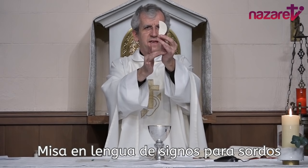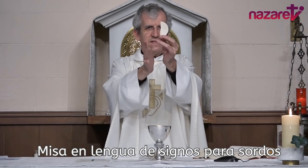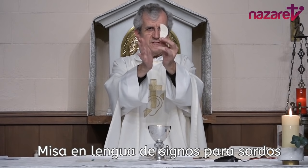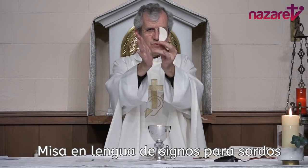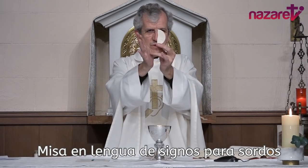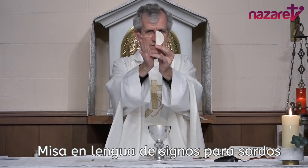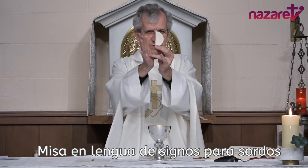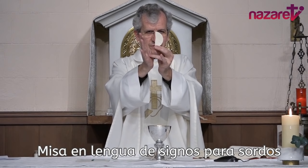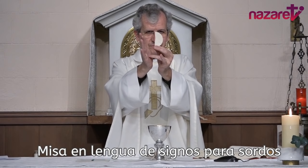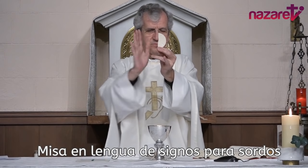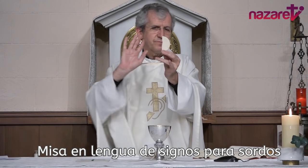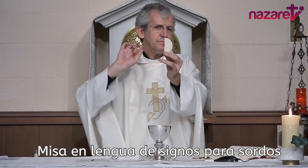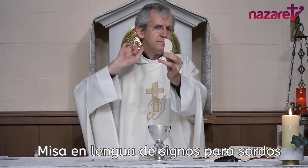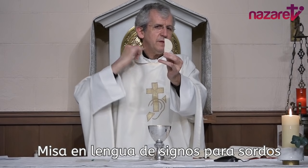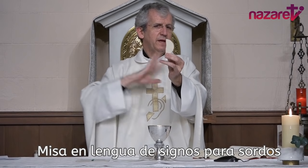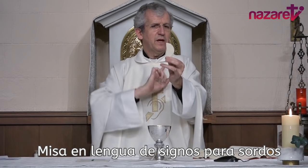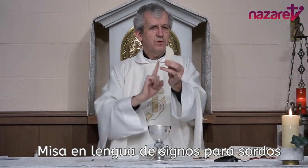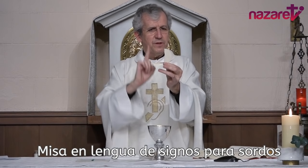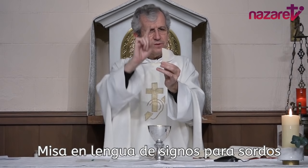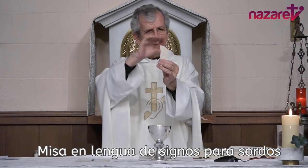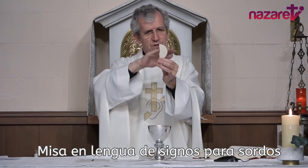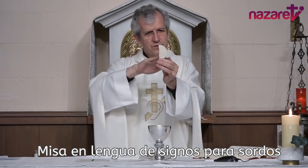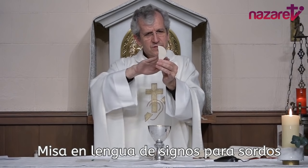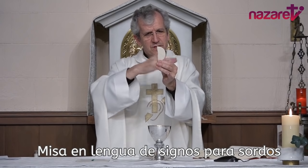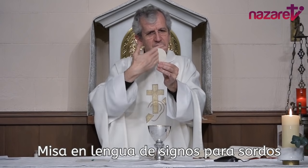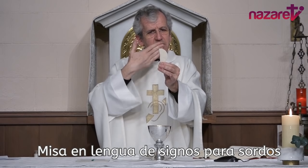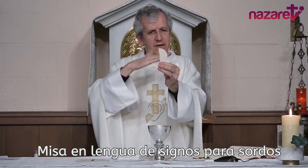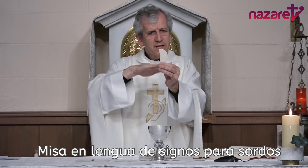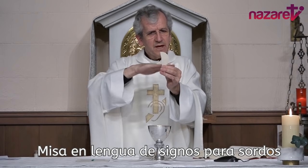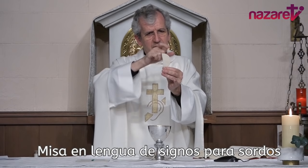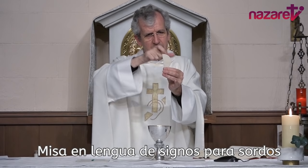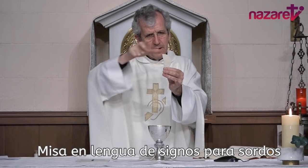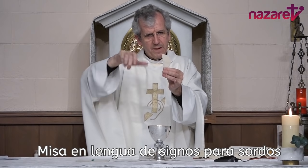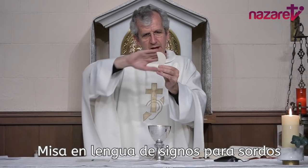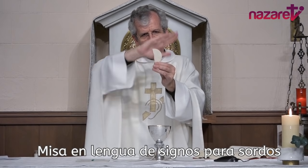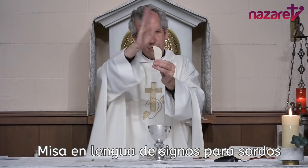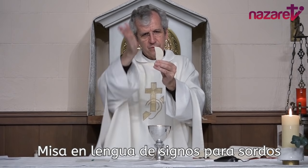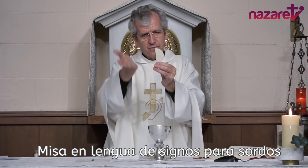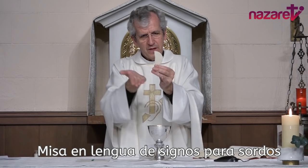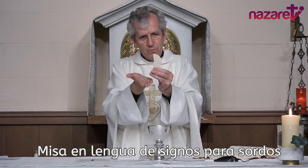Este es Jesucristo, el Cordero de Dios que quita el pecado del